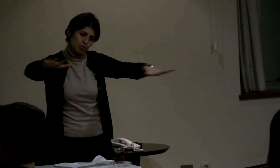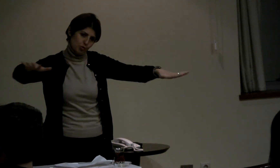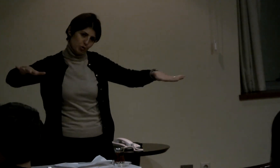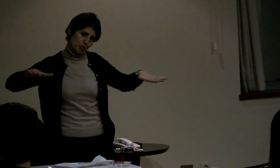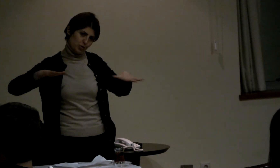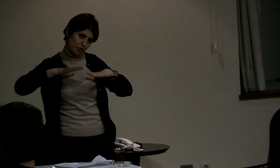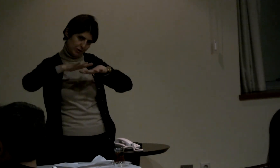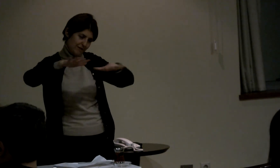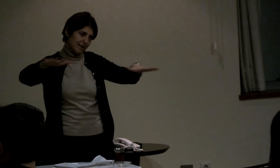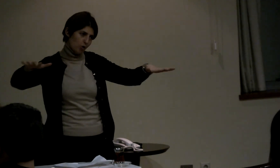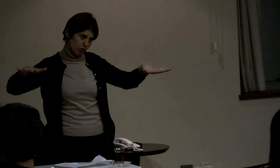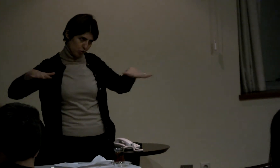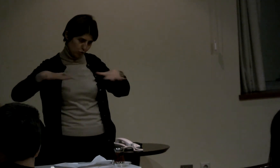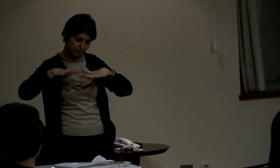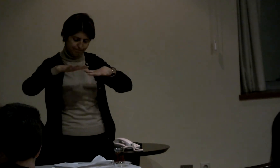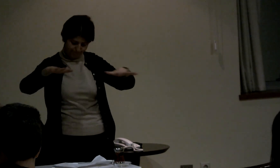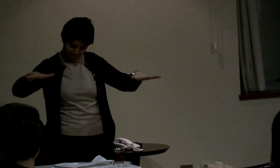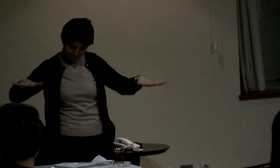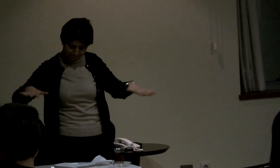Yüzük. Evet, havuz.